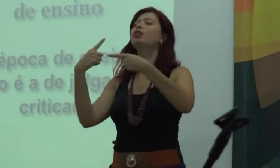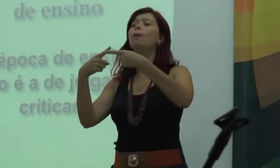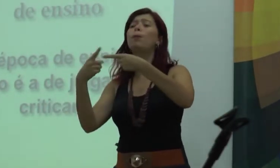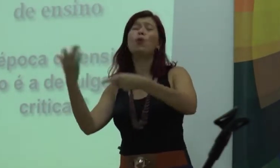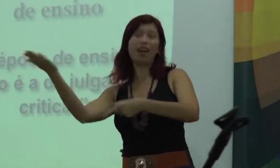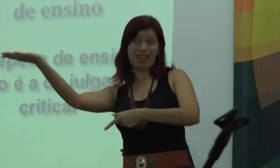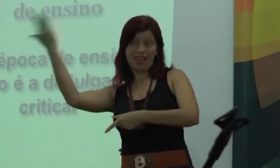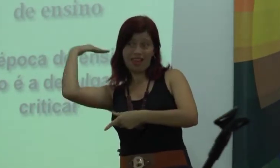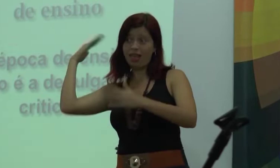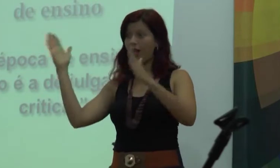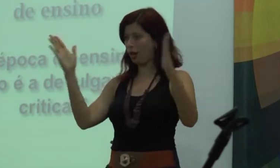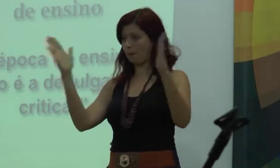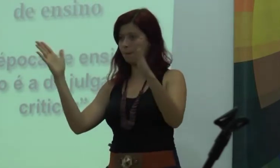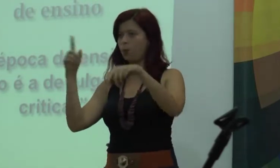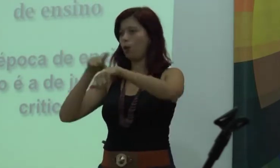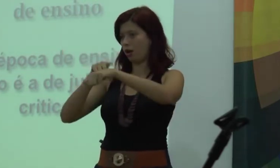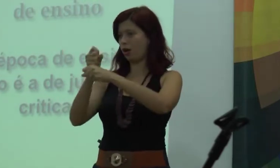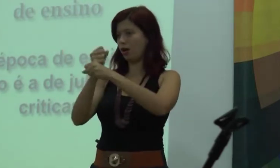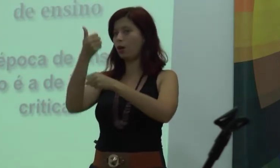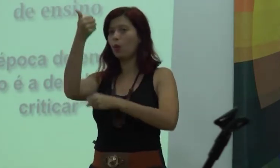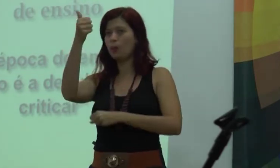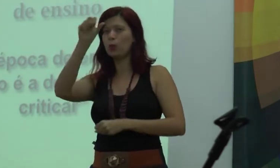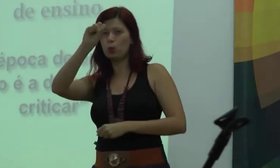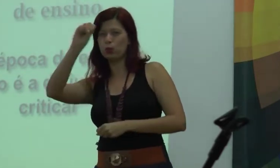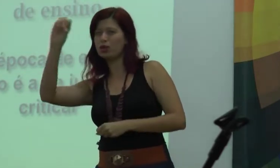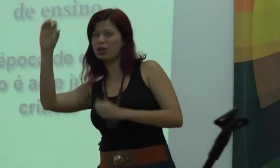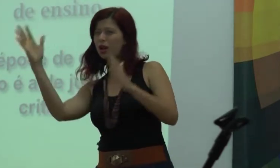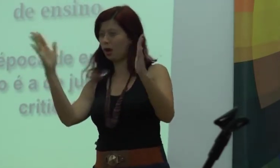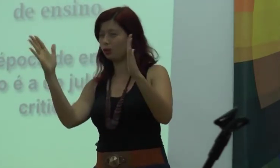O método de Pestalozzi era um método diferente.